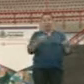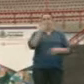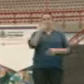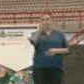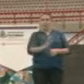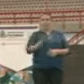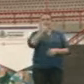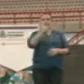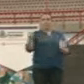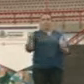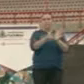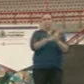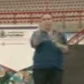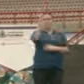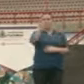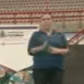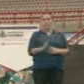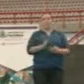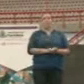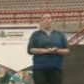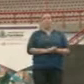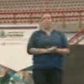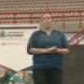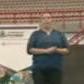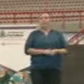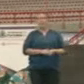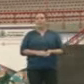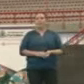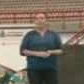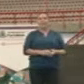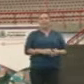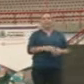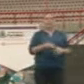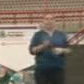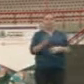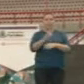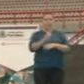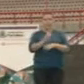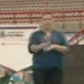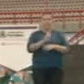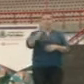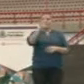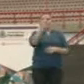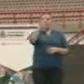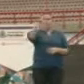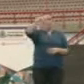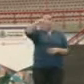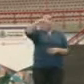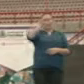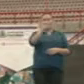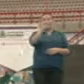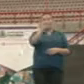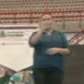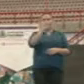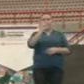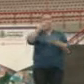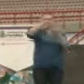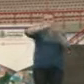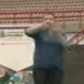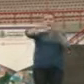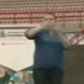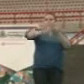na literatura é a Divina Comédia, porque foi escrita em italiano, na verdade em toscano, que depois vai virar o italiano, e não